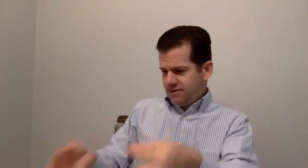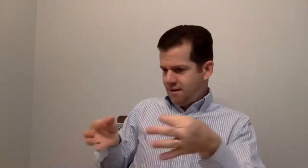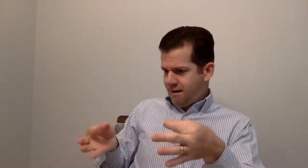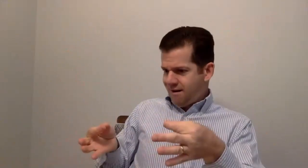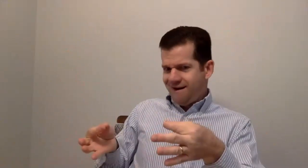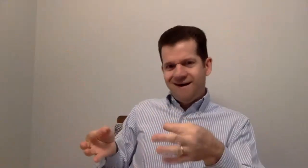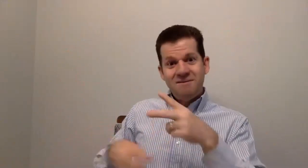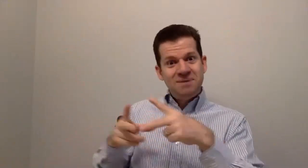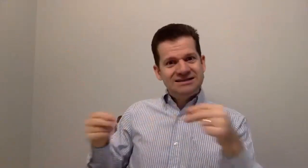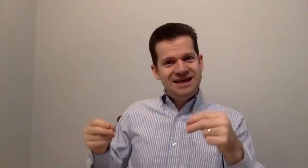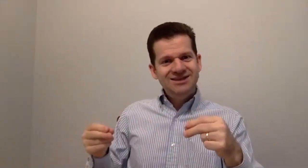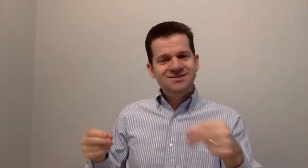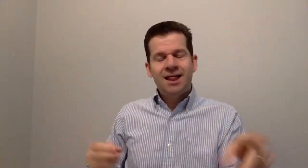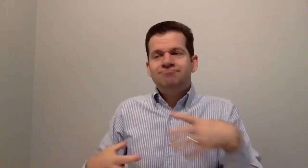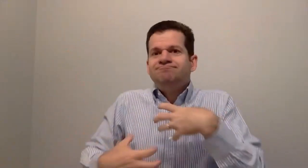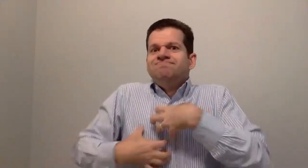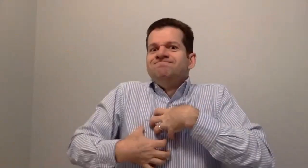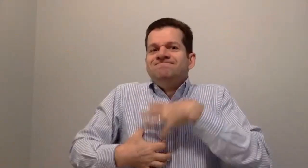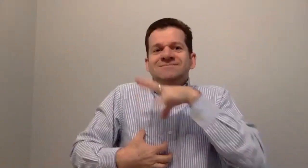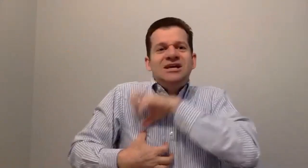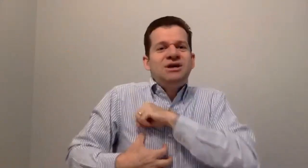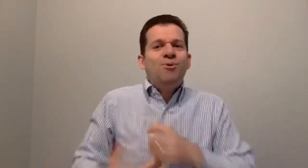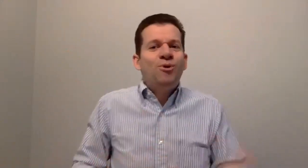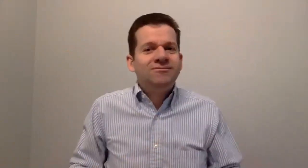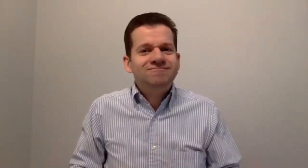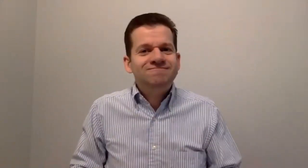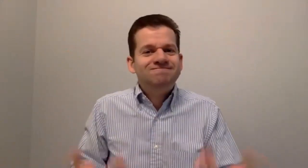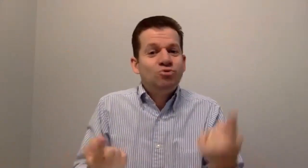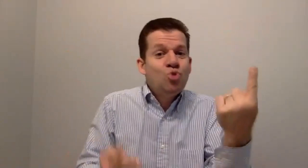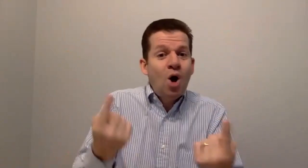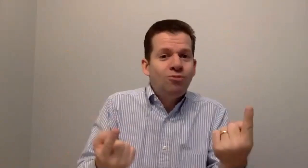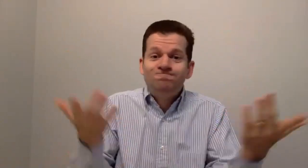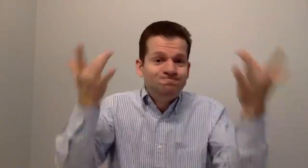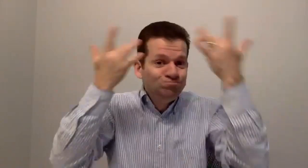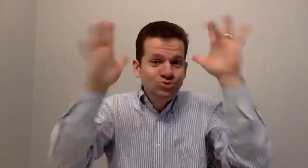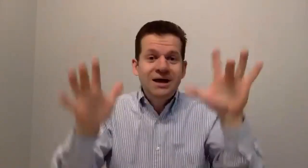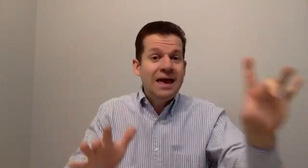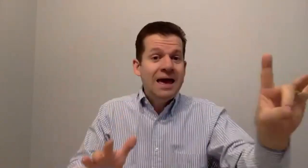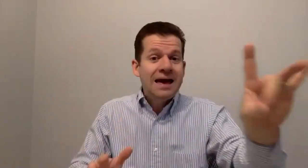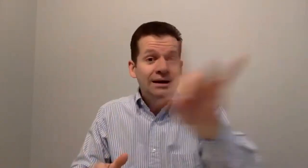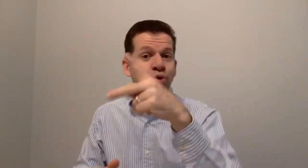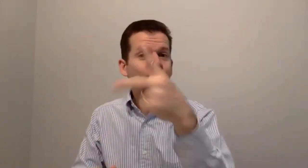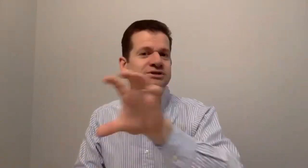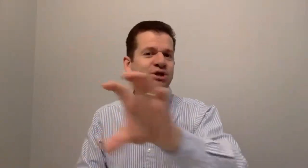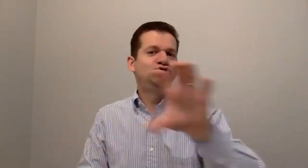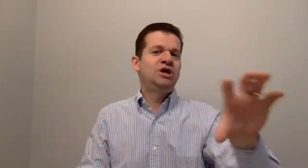vê? Presente, ela sente amor. Qual? Não sei, cada um seu